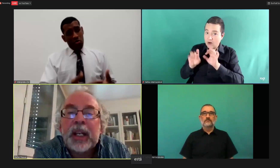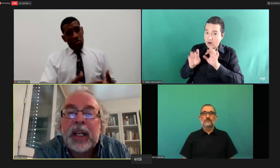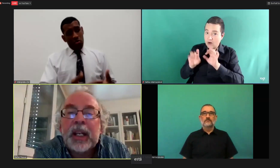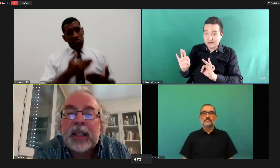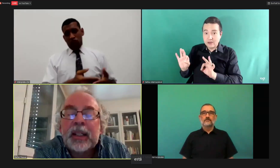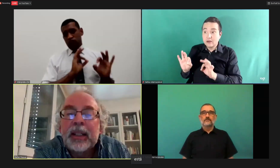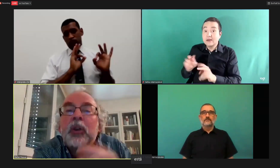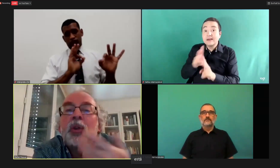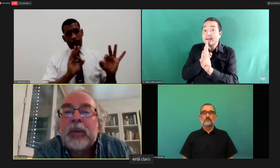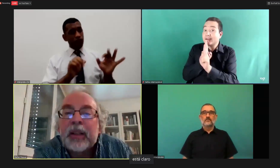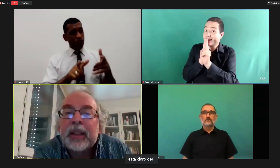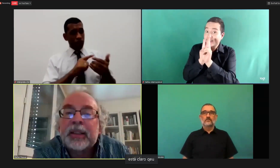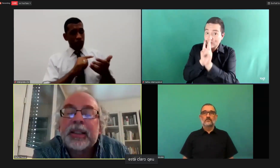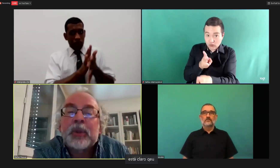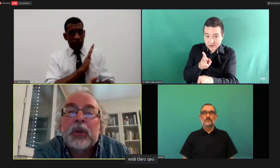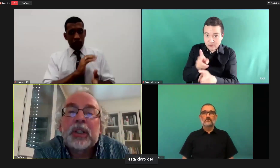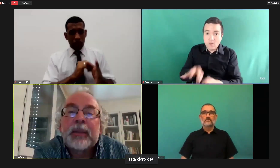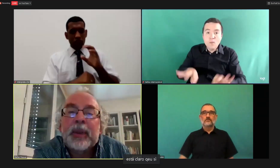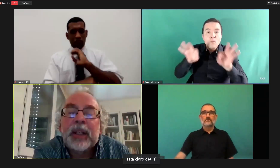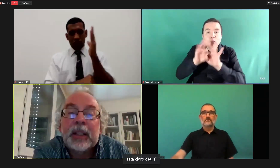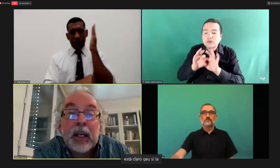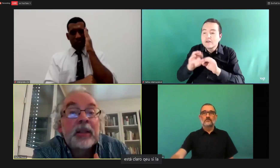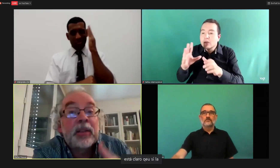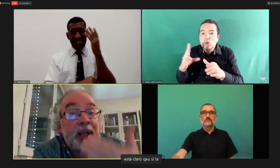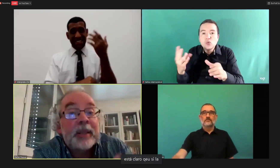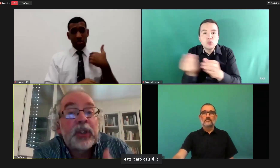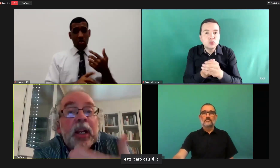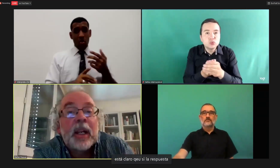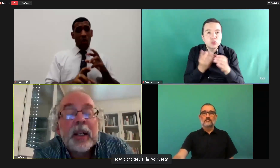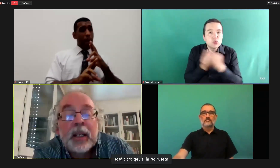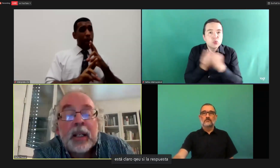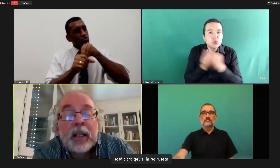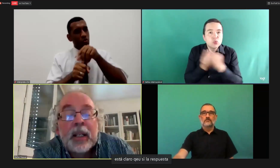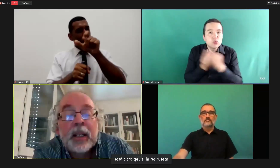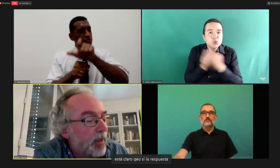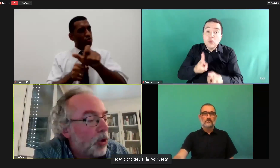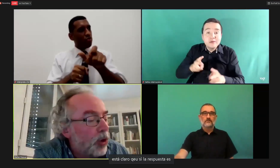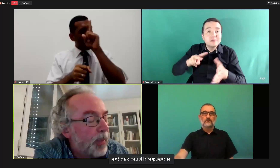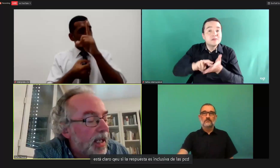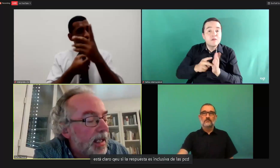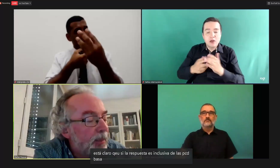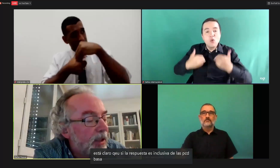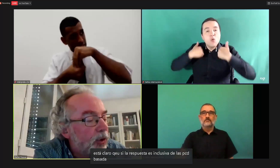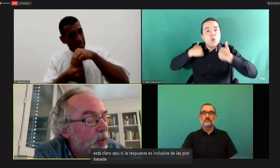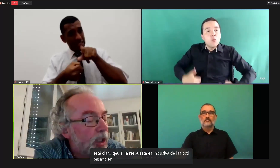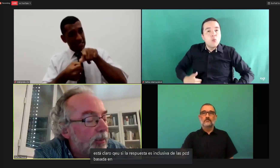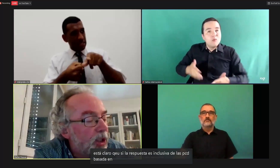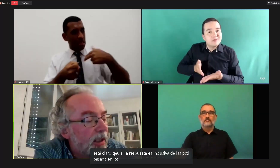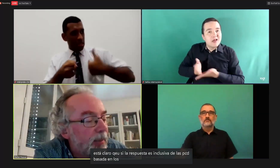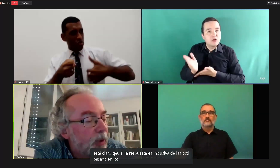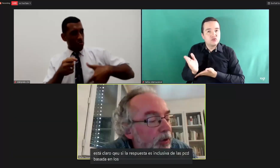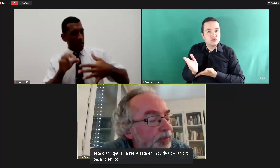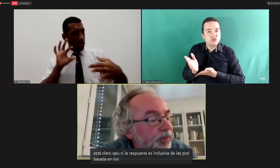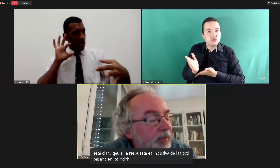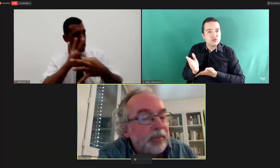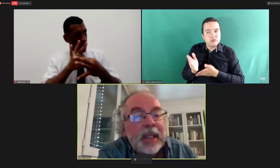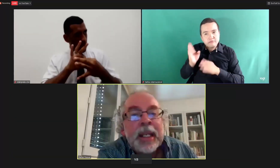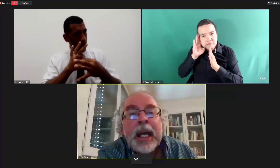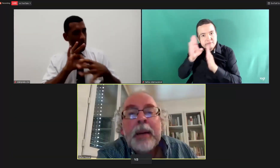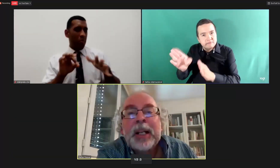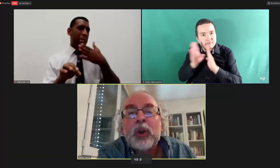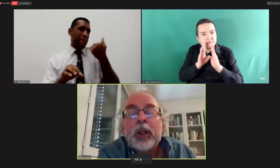una respuesta inclusiva de las personas con discapacidad, si es una respuesta mejor para todos. Muchas gracias por